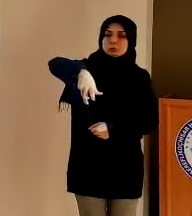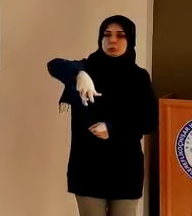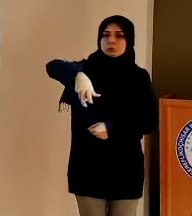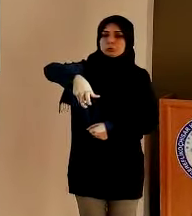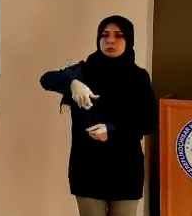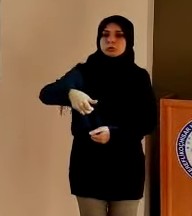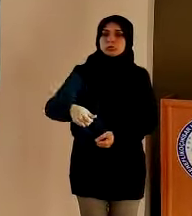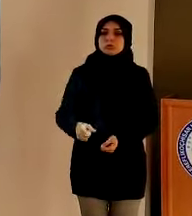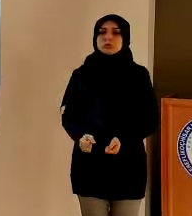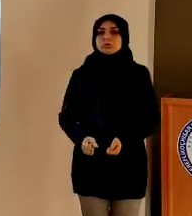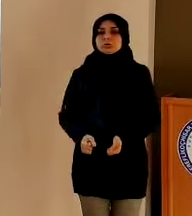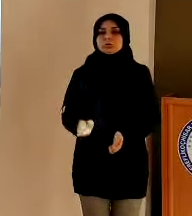musluk,